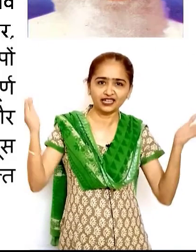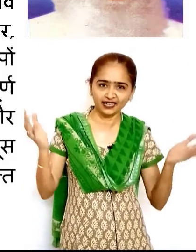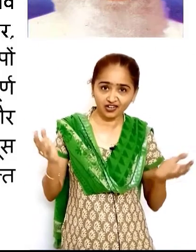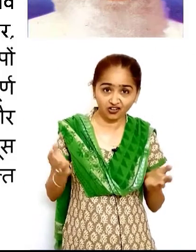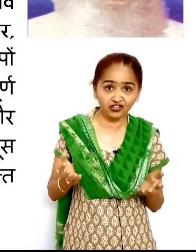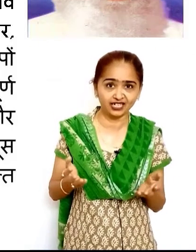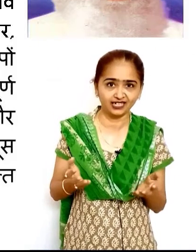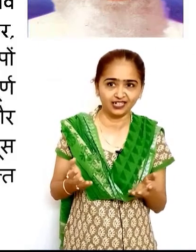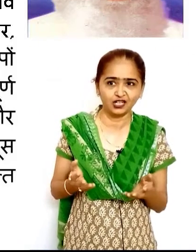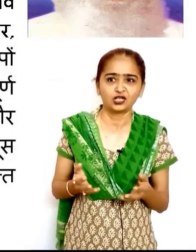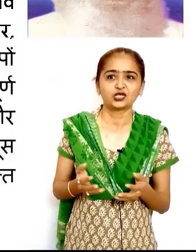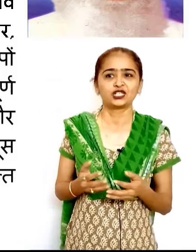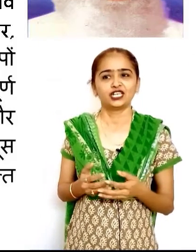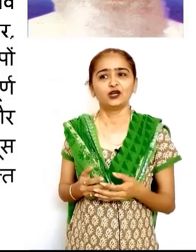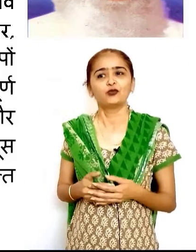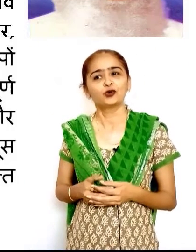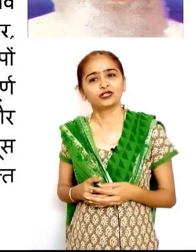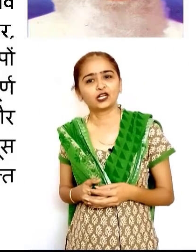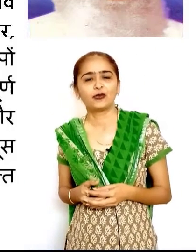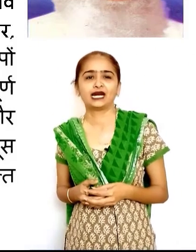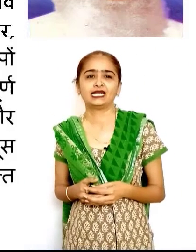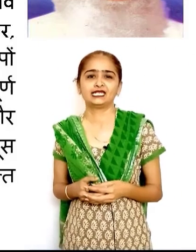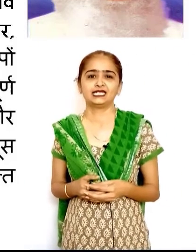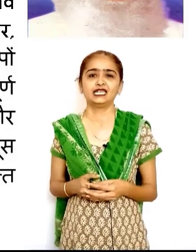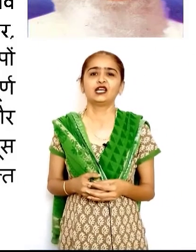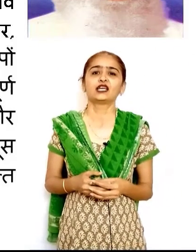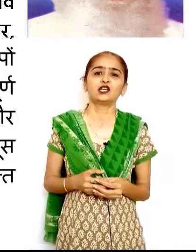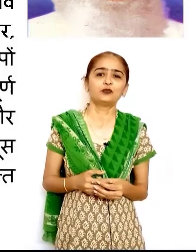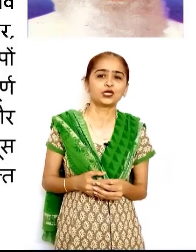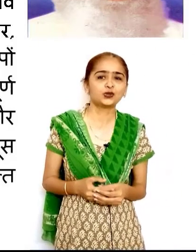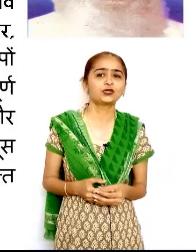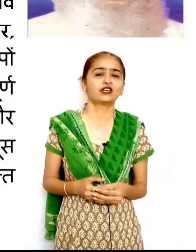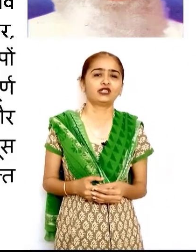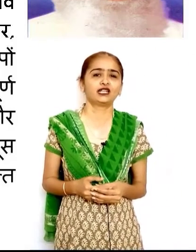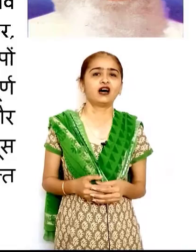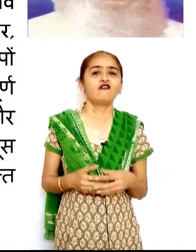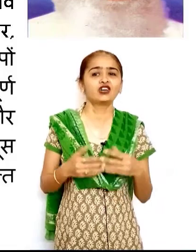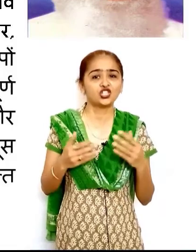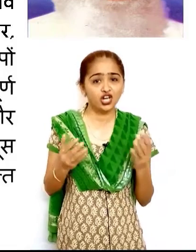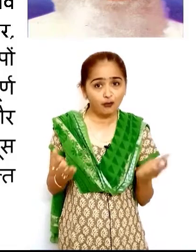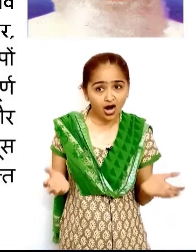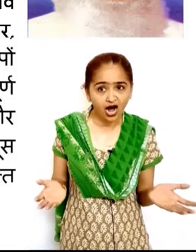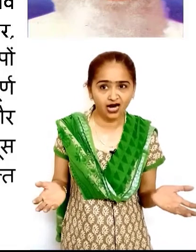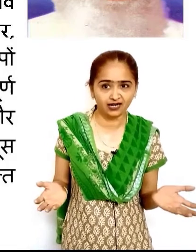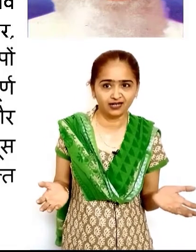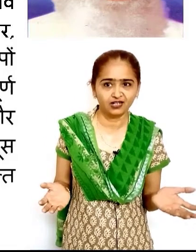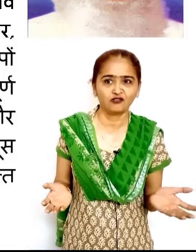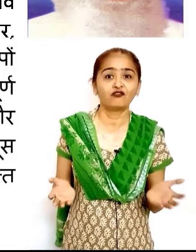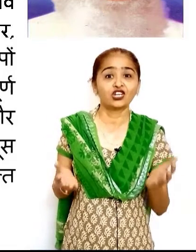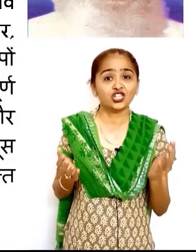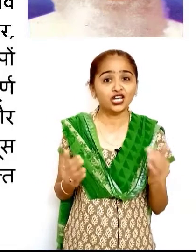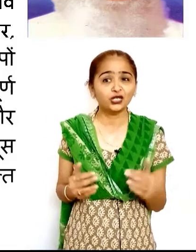चितेरे कवि श्री मुकुटधर पांडे जी की प्रस्तुत कविता वर्षा बहार वर्षा ऋतु